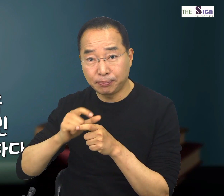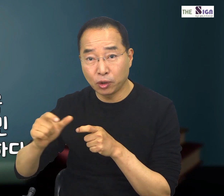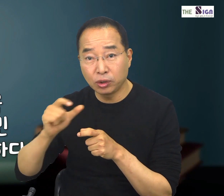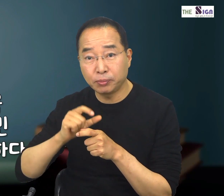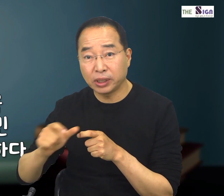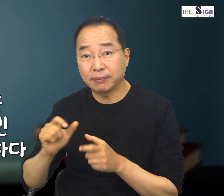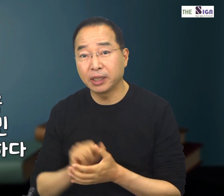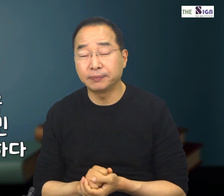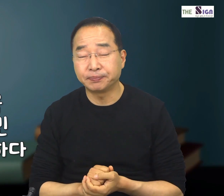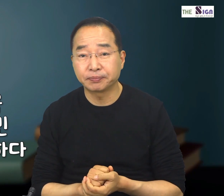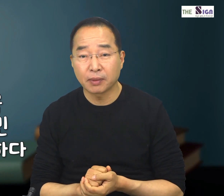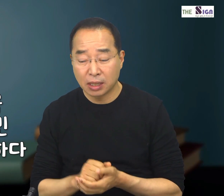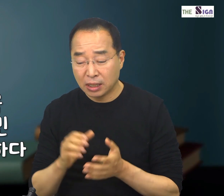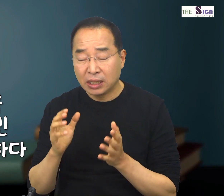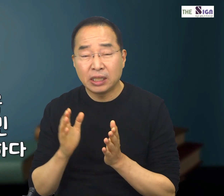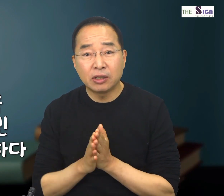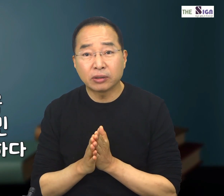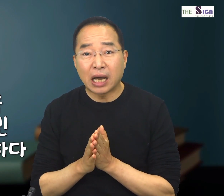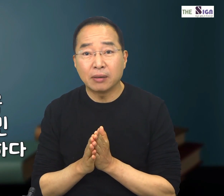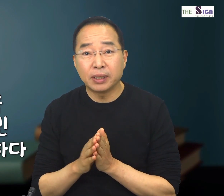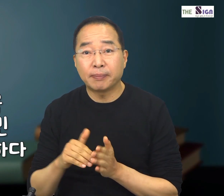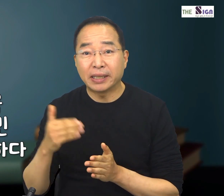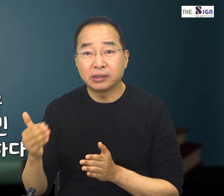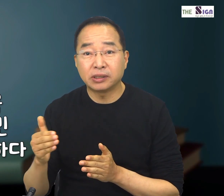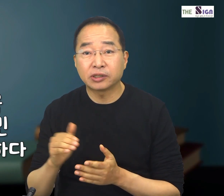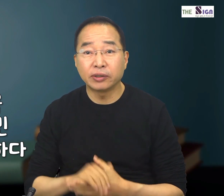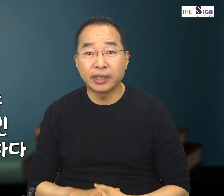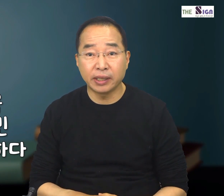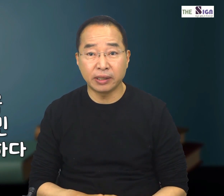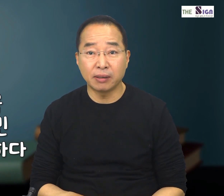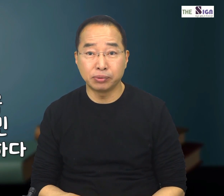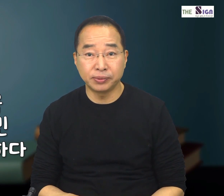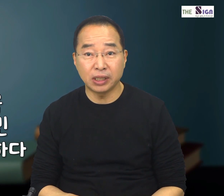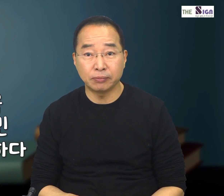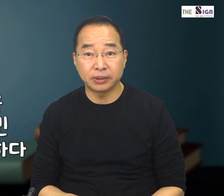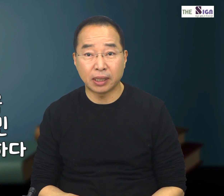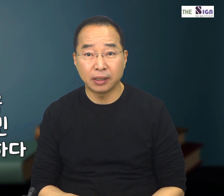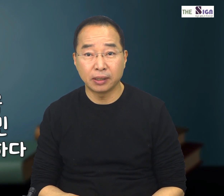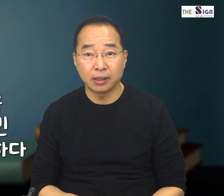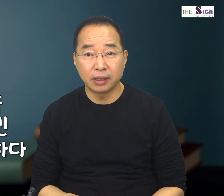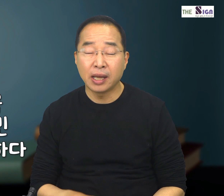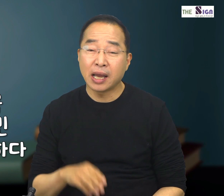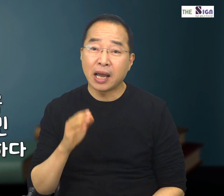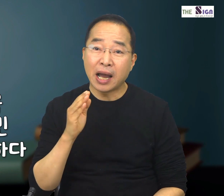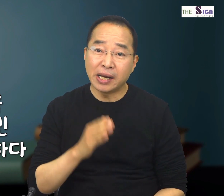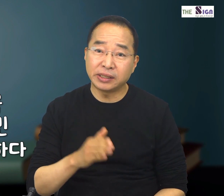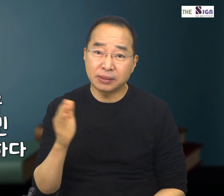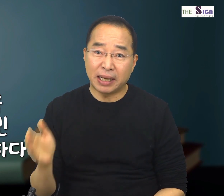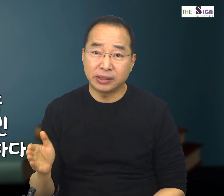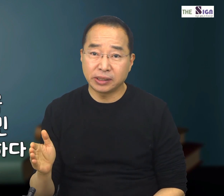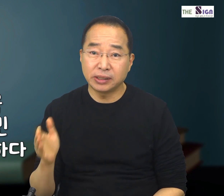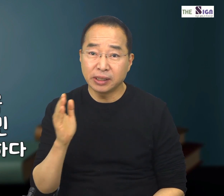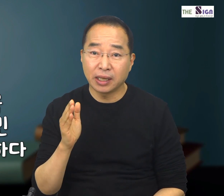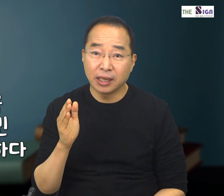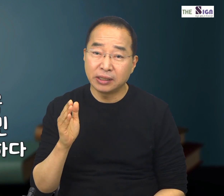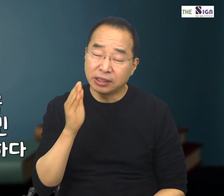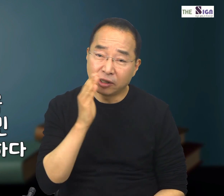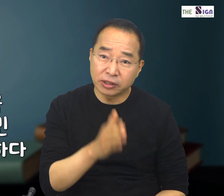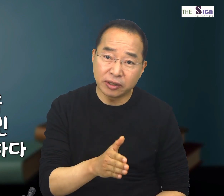표현은 뭐냐면 이거 다음에는 반드시 선택에 대한 부분이 나옵니다. 할지 말지, 이걸